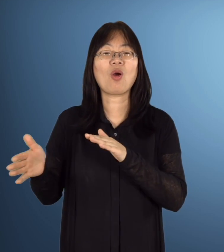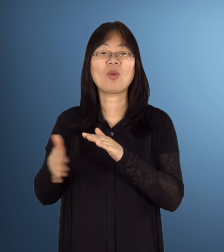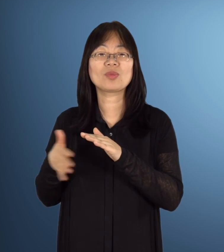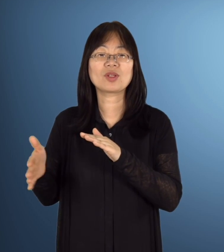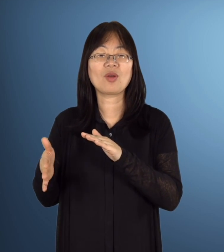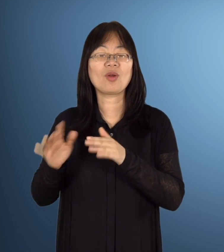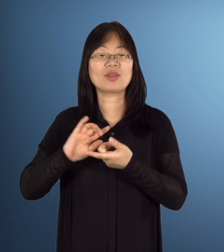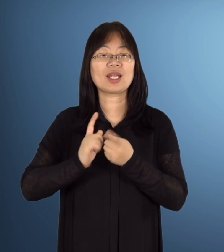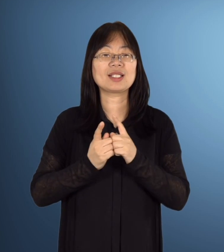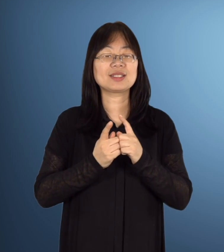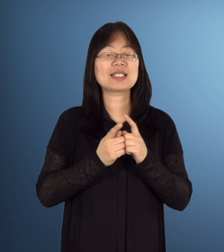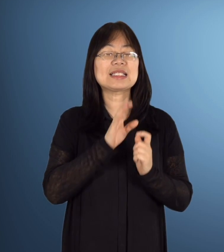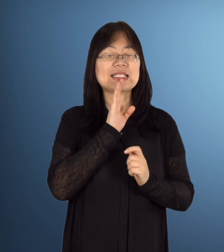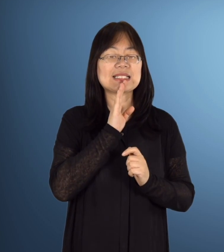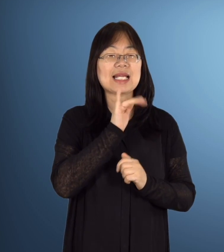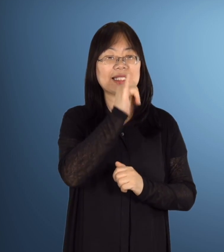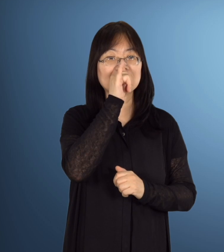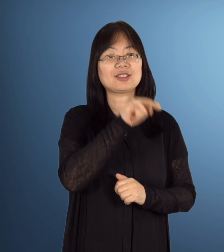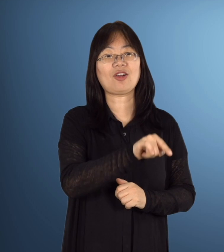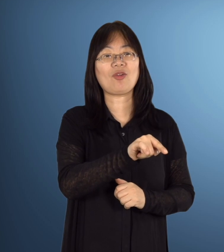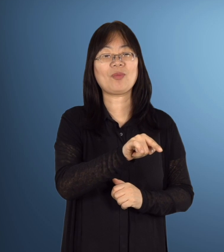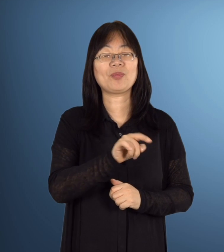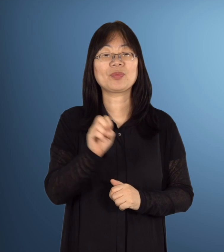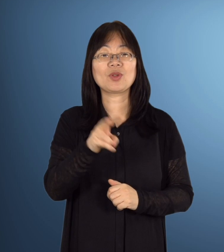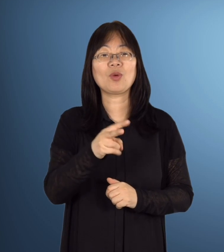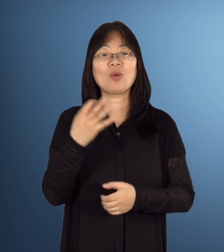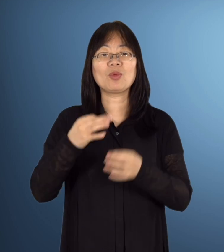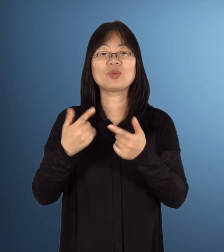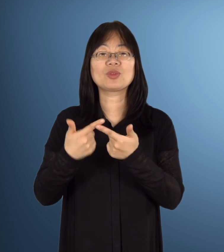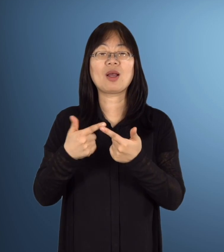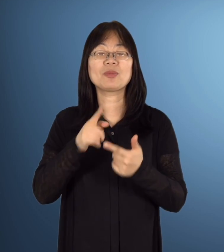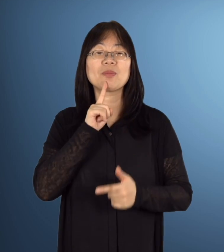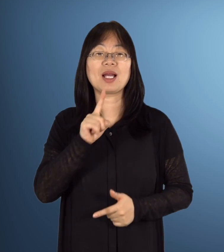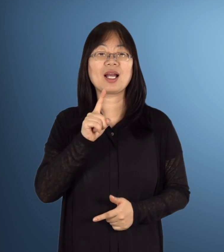뜻이죠. 자, 그러면 왜 또 하필 포도나무일까?